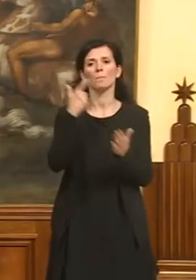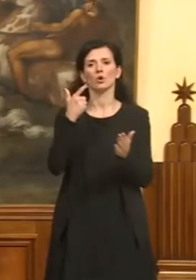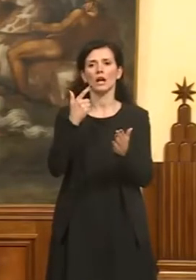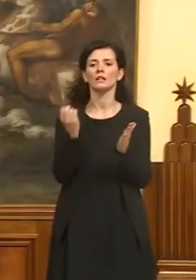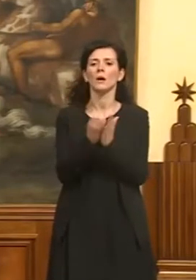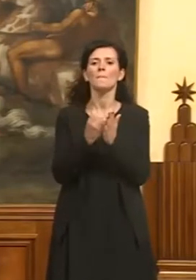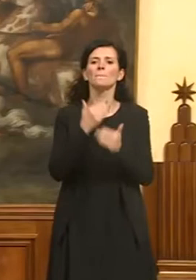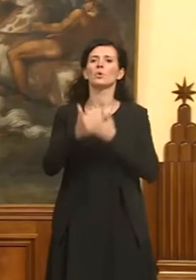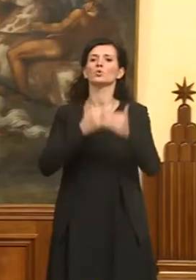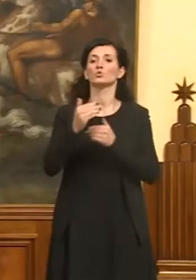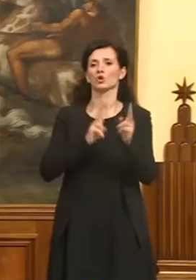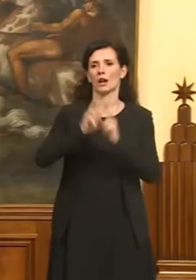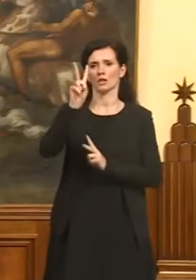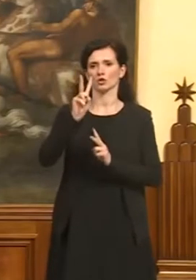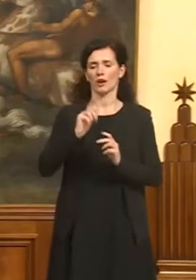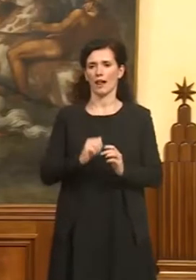produzione nazionale.